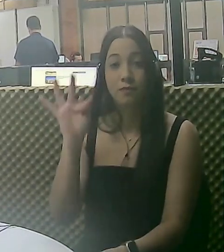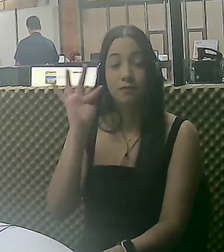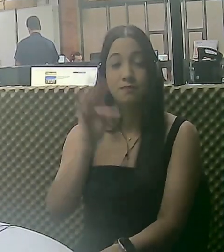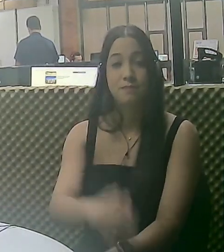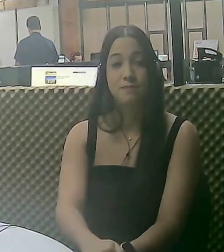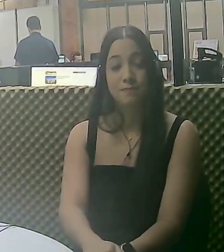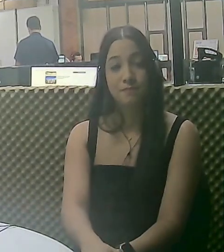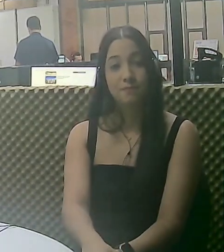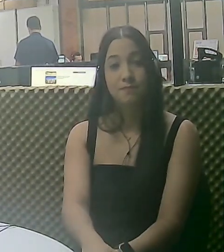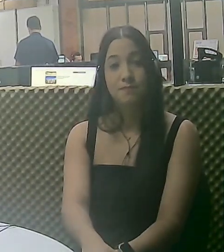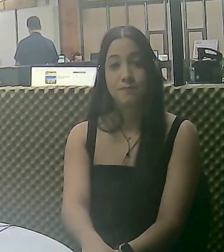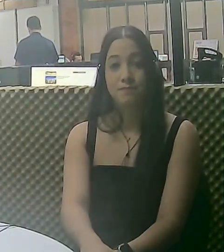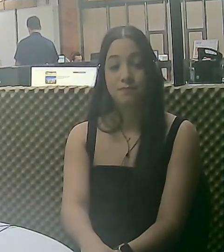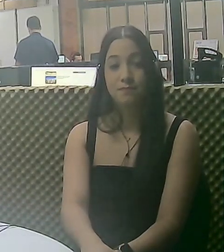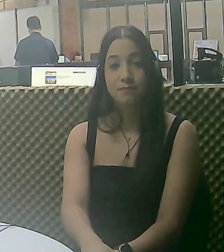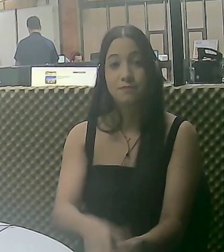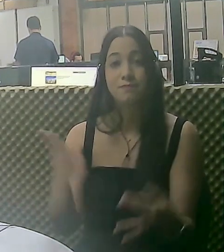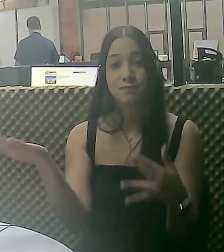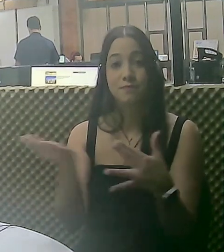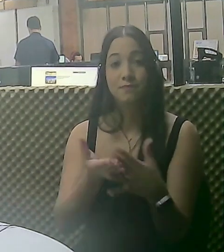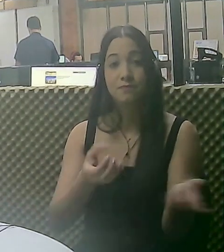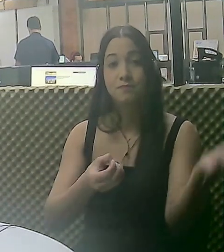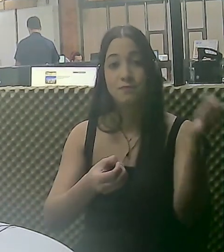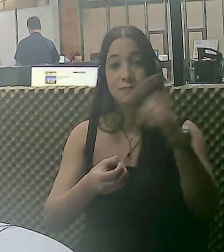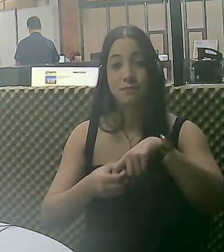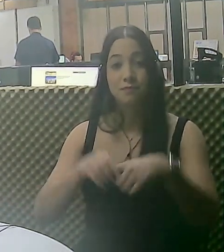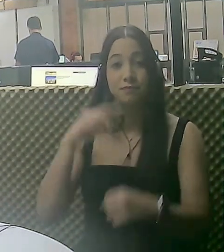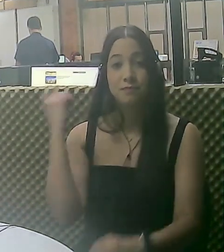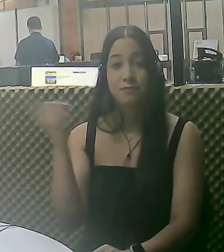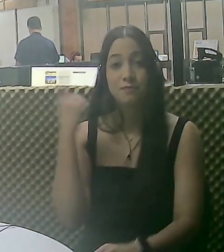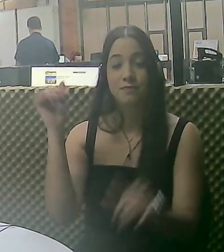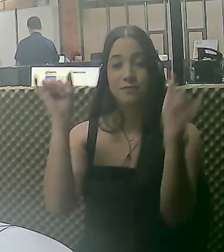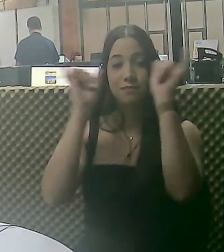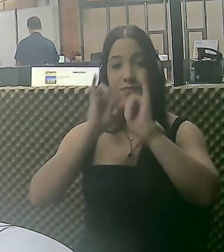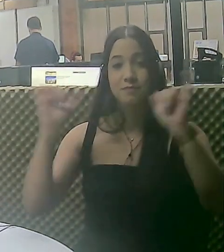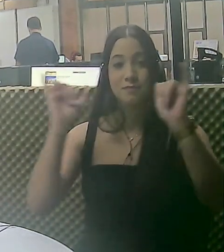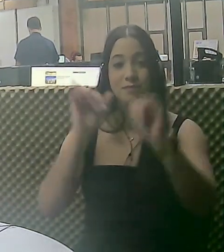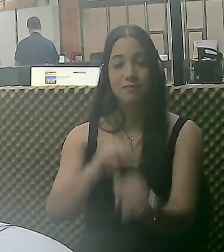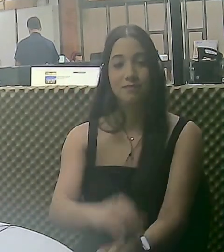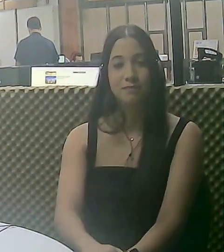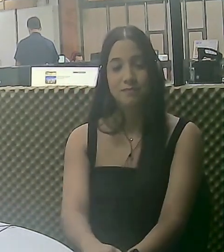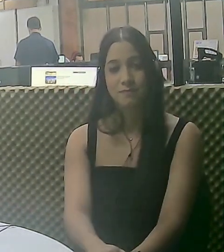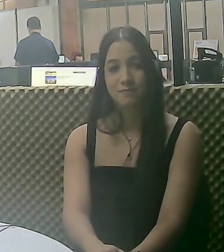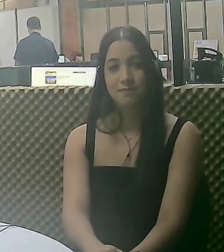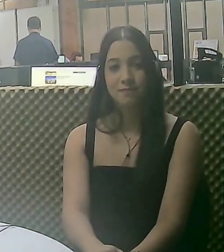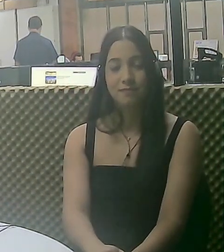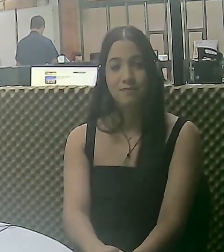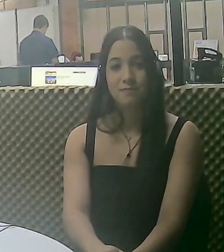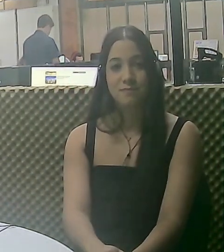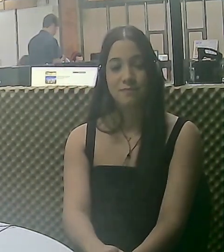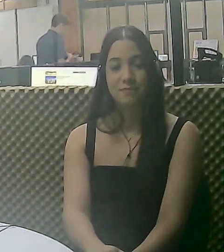Federal. Agora vamos para um rápido intervalo, já já voltamos com o Giro de Notícias.